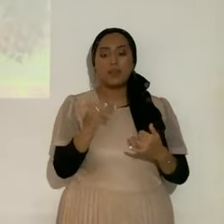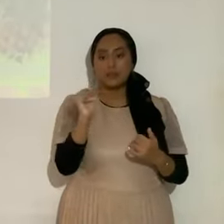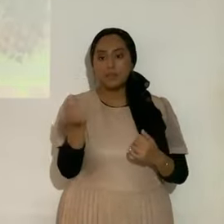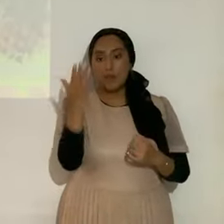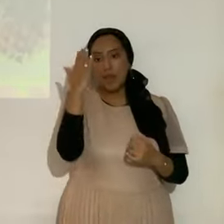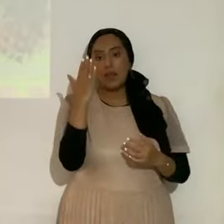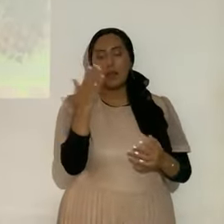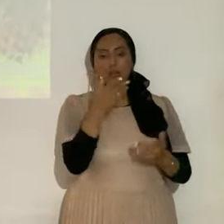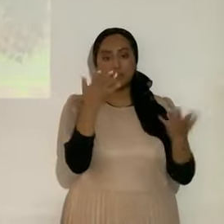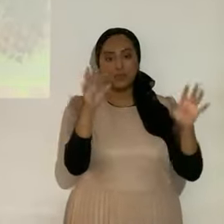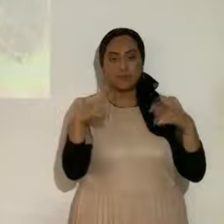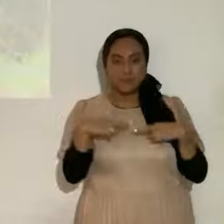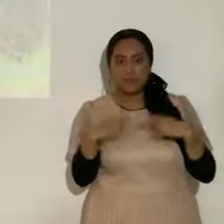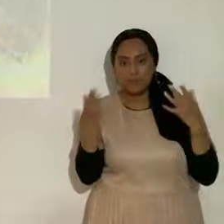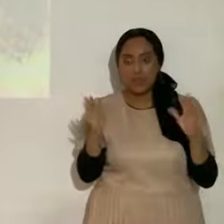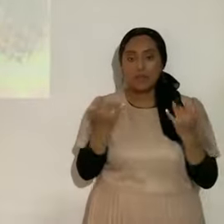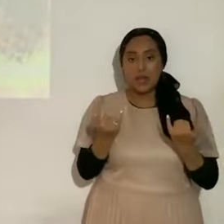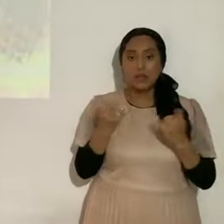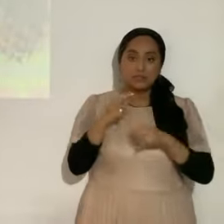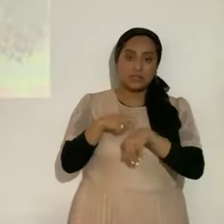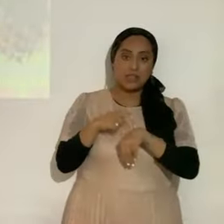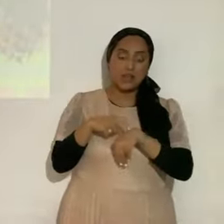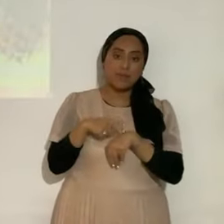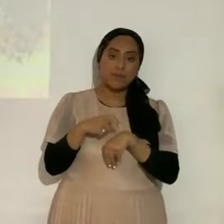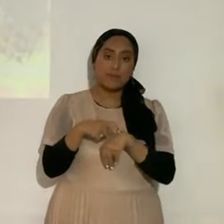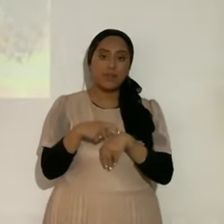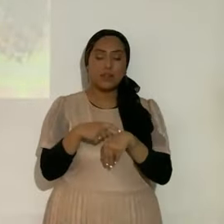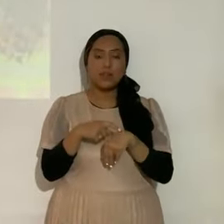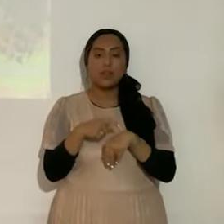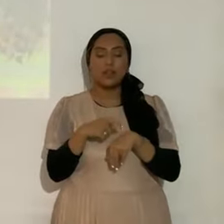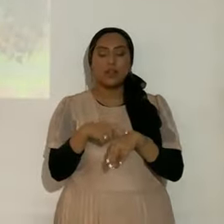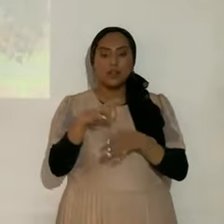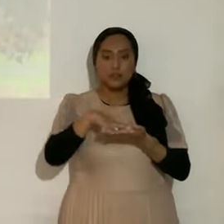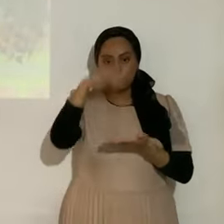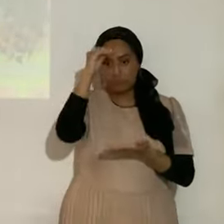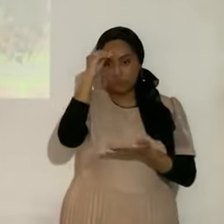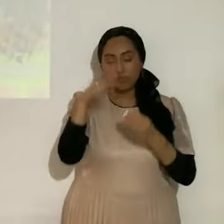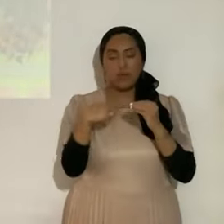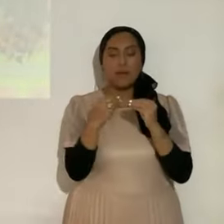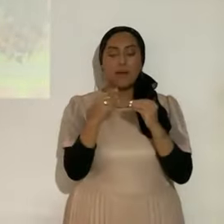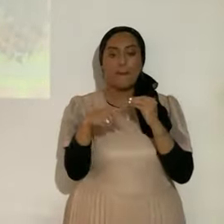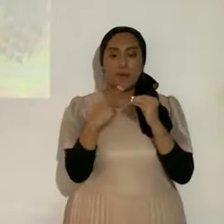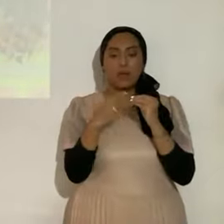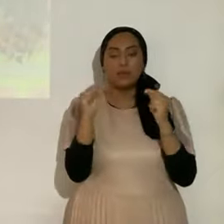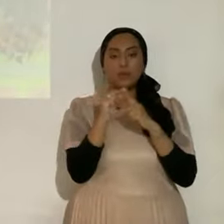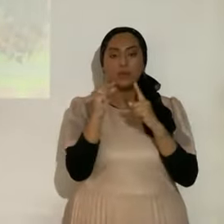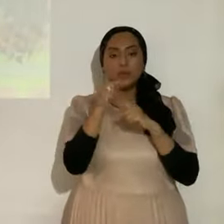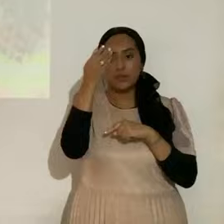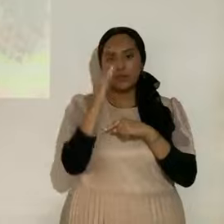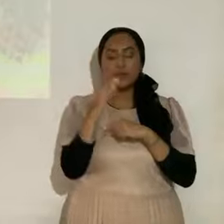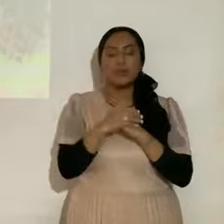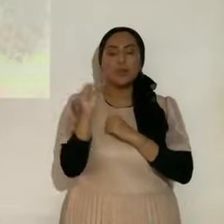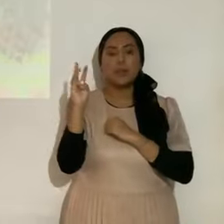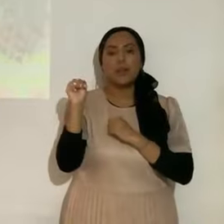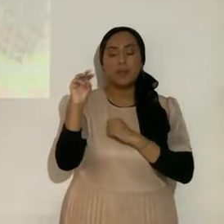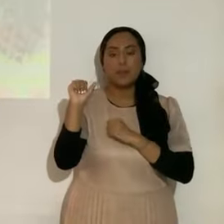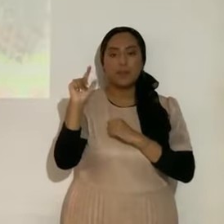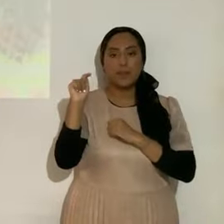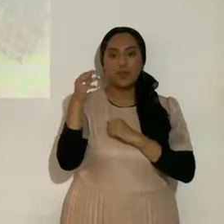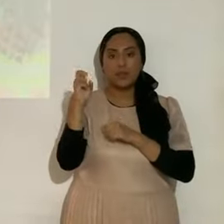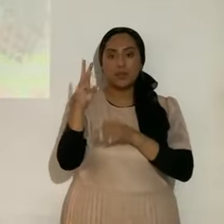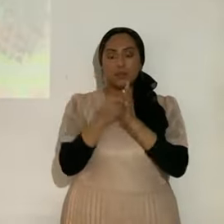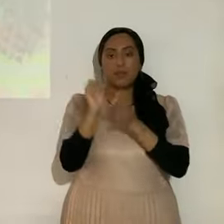creo que ya descansaron un poquito, ahora es tiempo de comer, de deleitarnos en la palabra. Aleluya. Mateo capítulo 5,